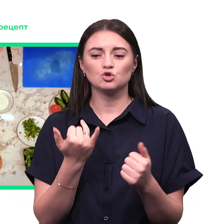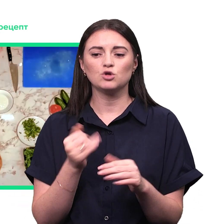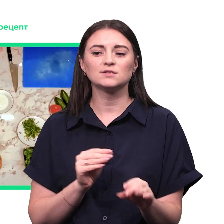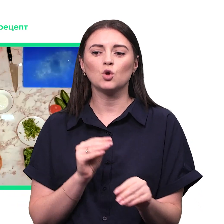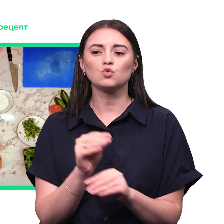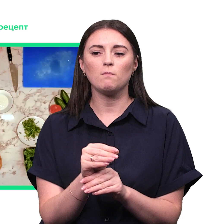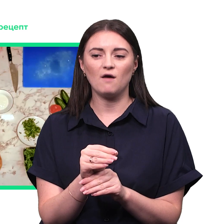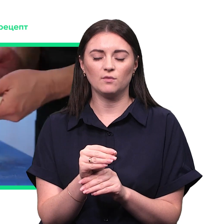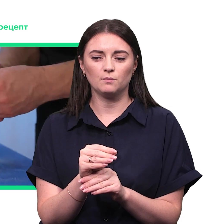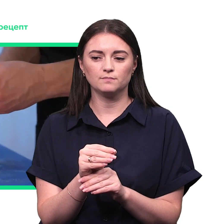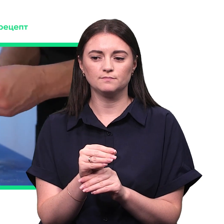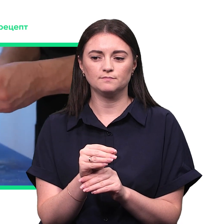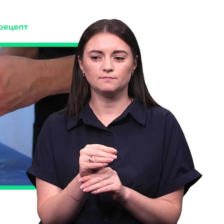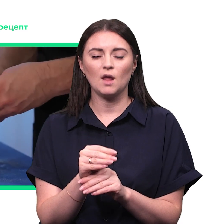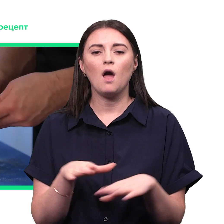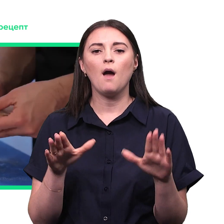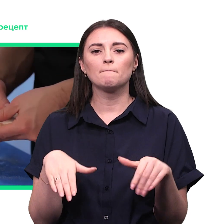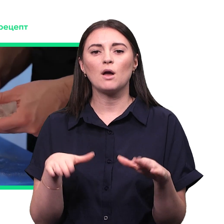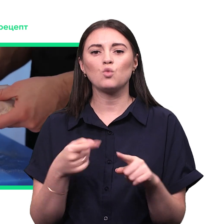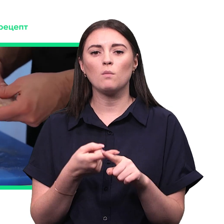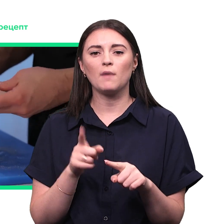шкурке. Потом мы эту...